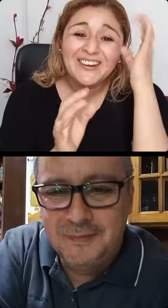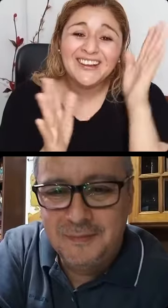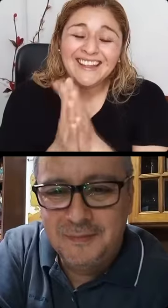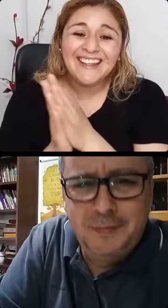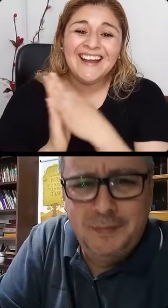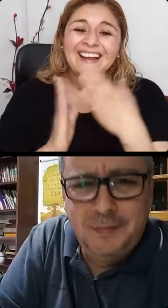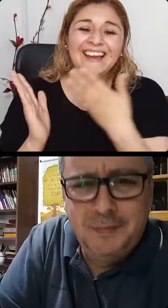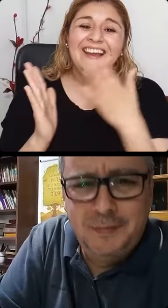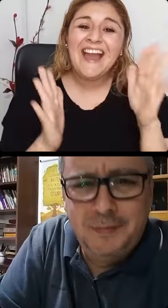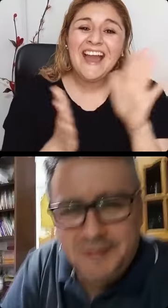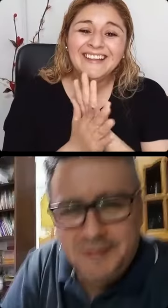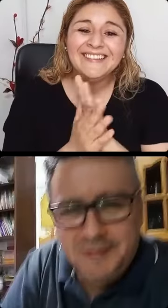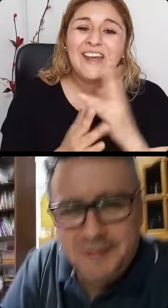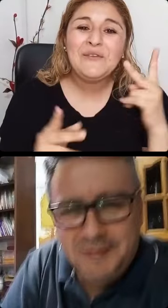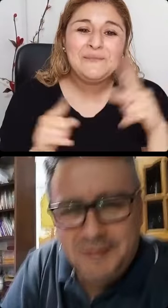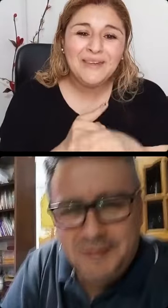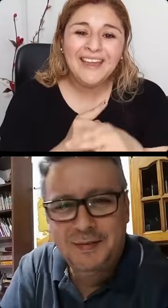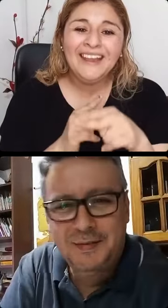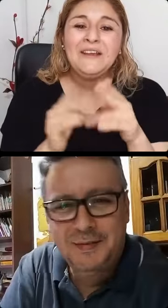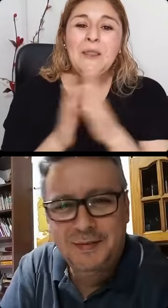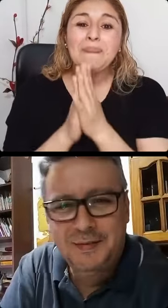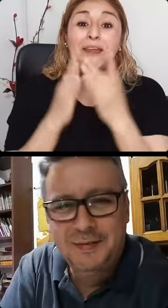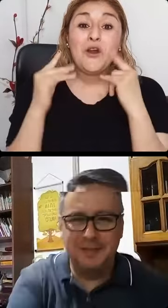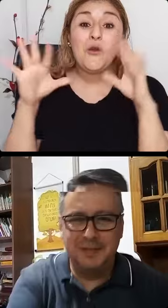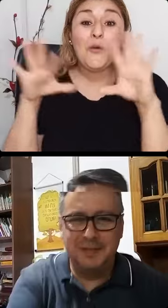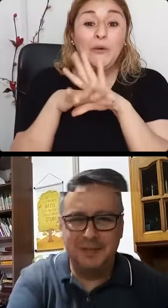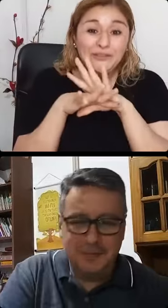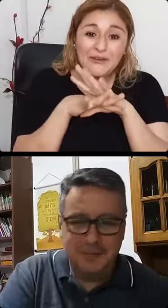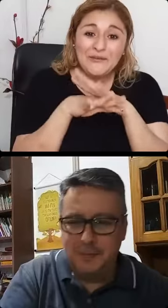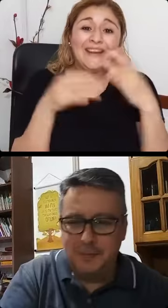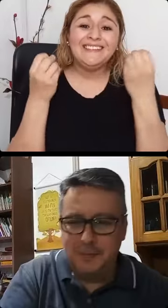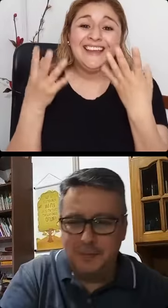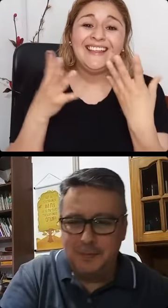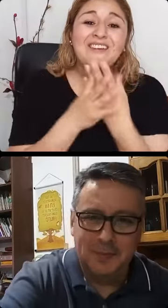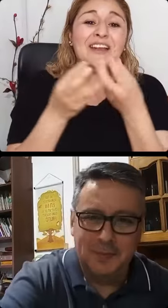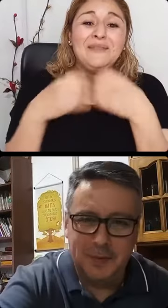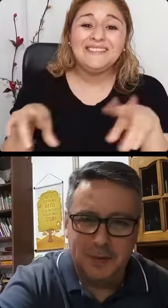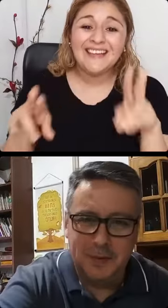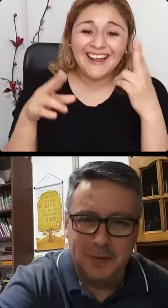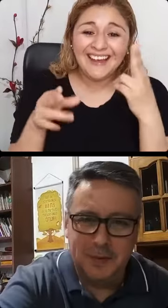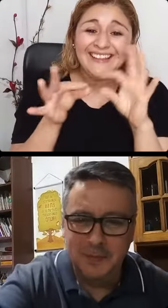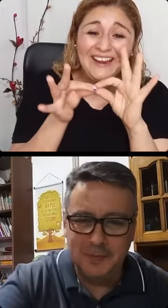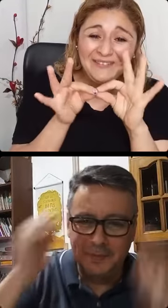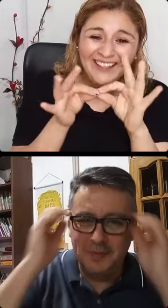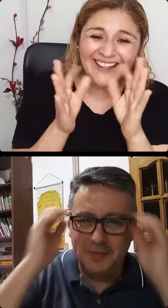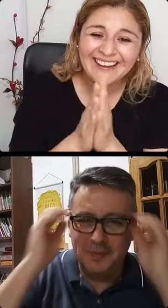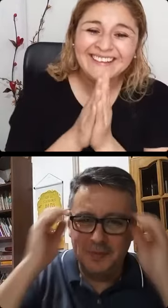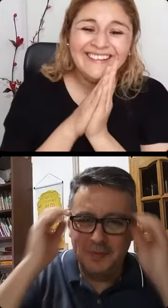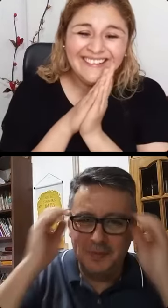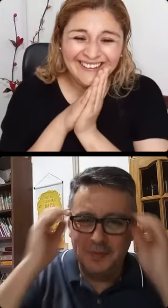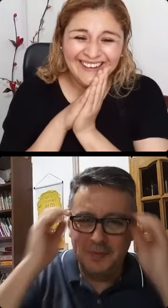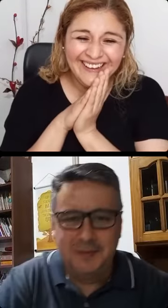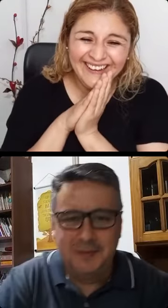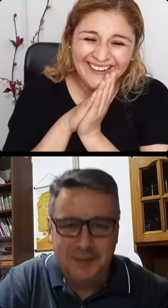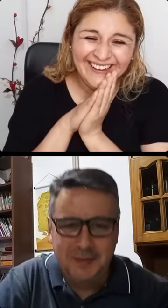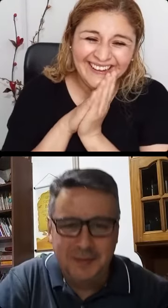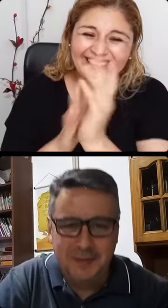Perdón que te tenga que interrumpir, pero justo me parece que tengo que empezar a interpretar.